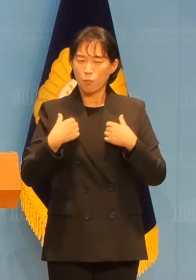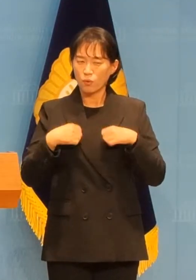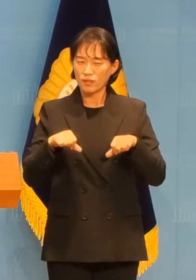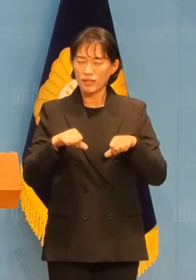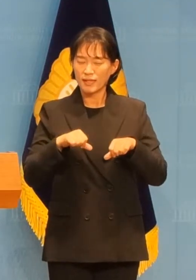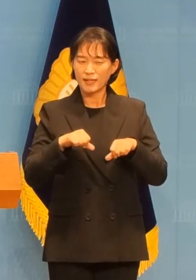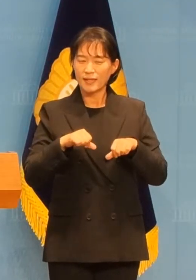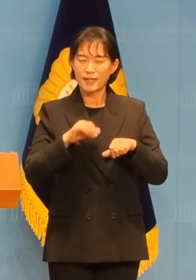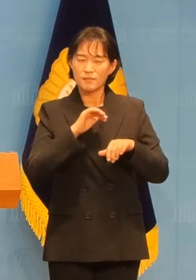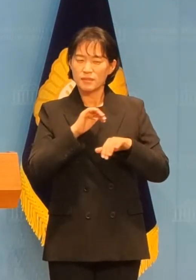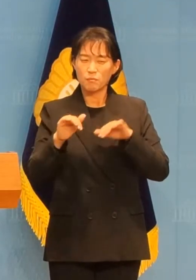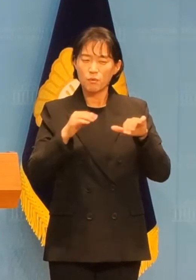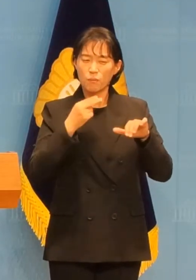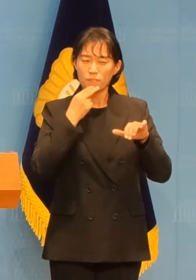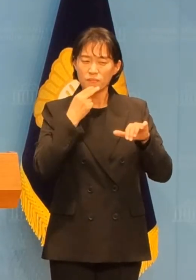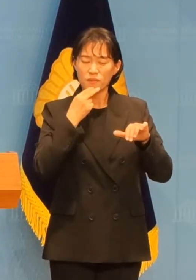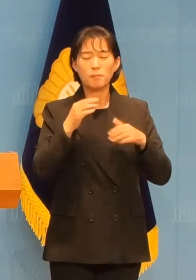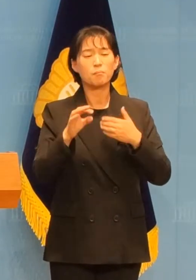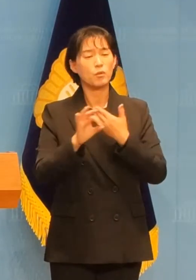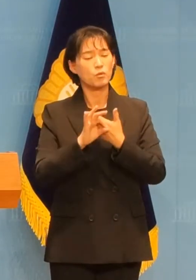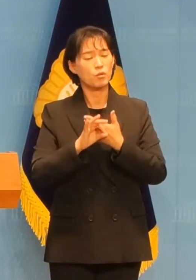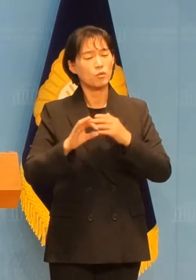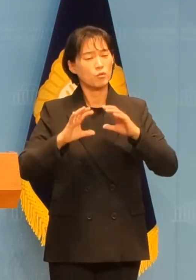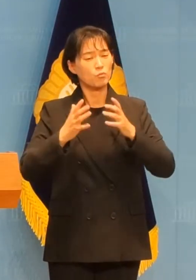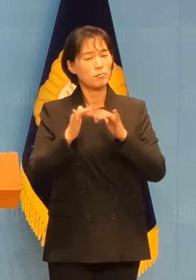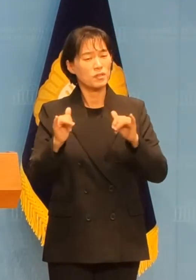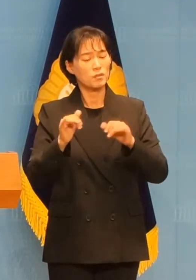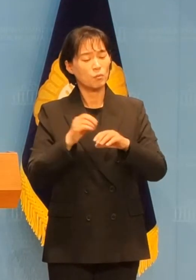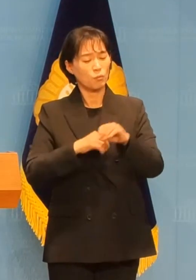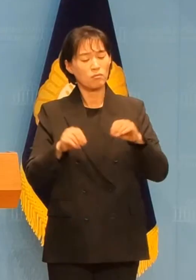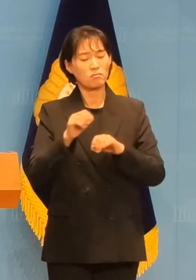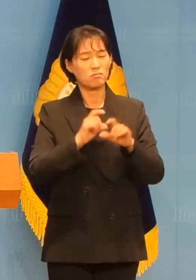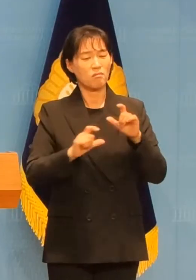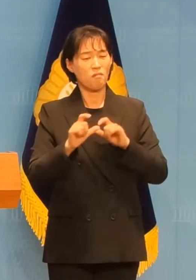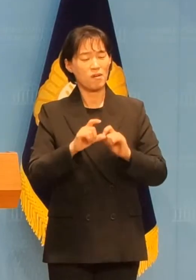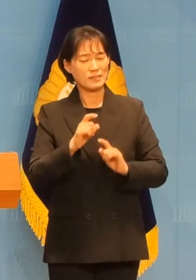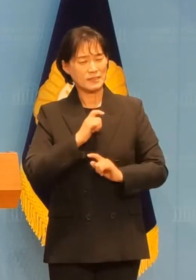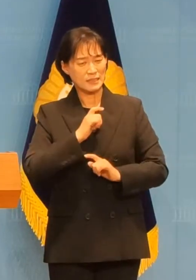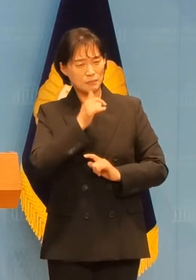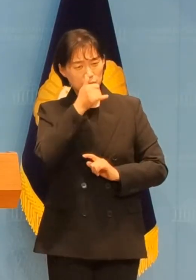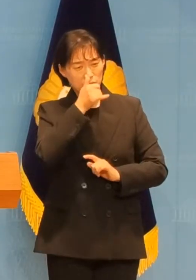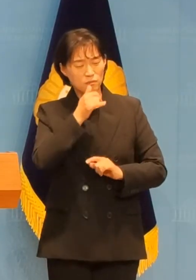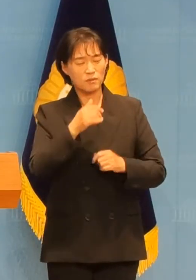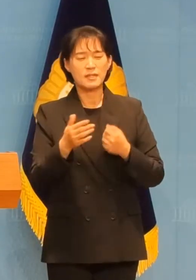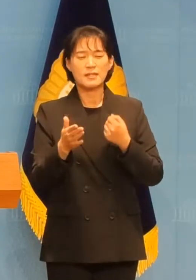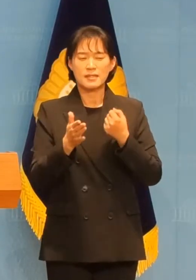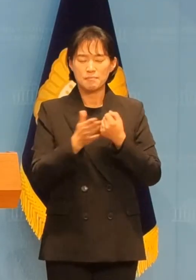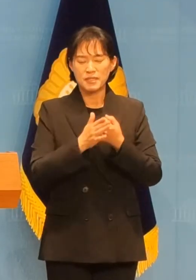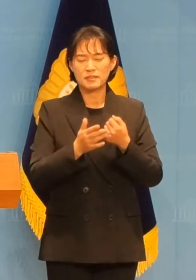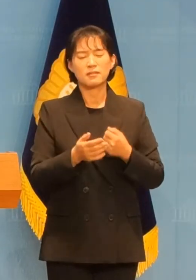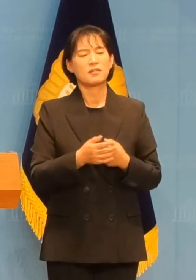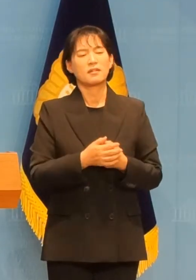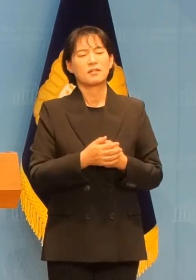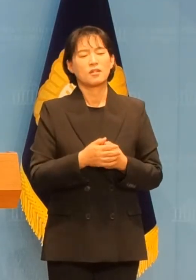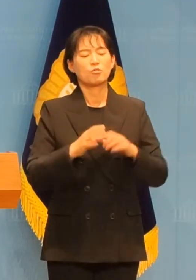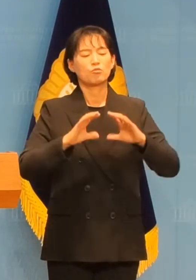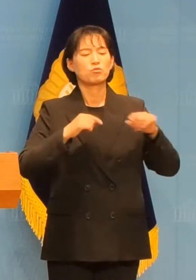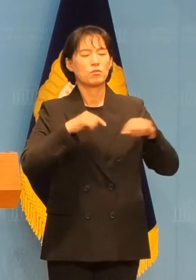관여하지 않았다면 국민적 의혹이 더 커지기 전에 직접 나와 해명을 하고 국정조사를